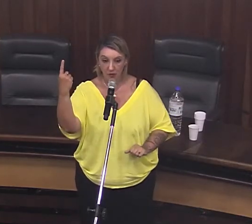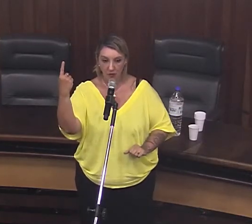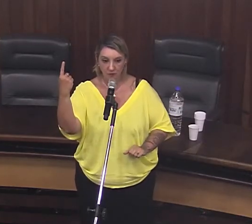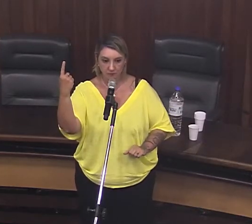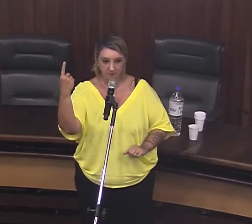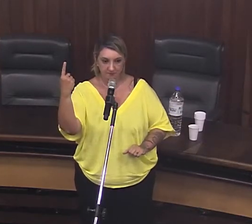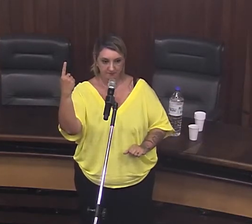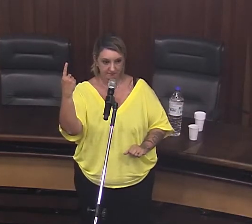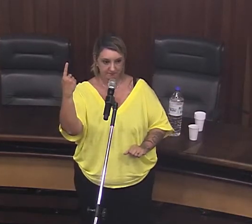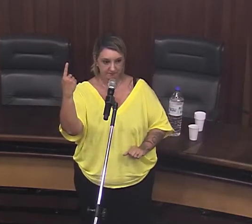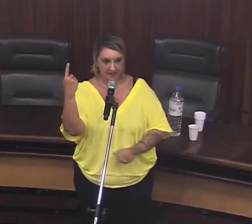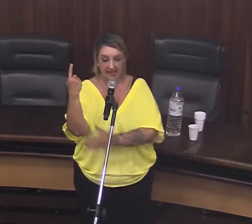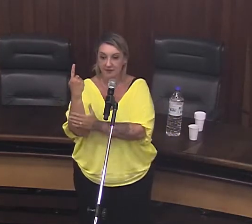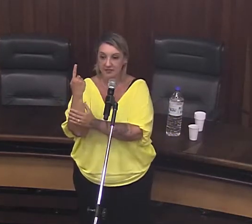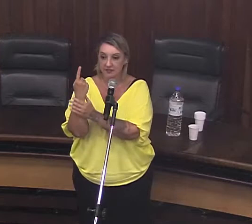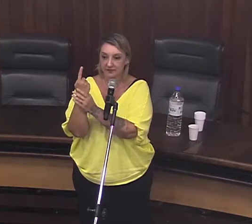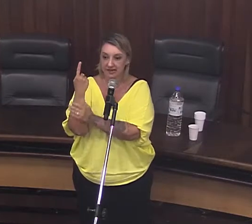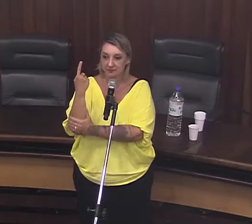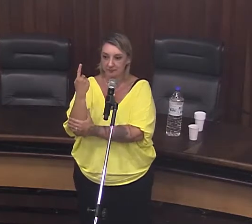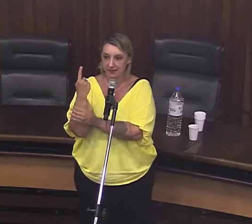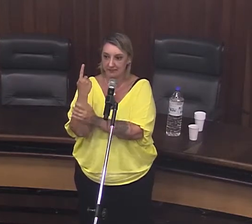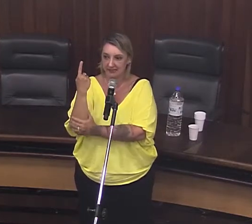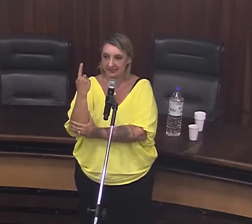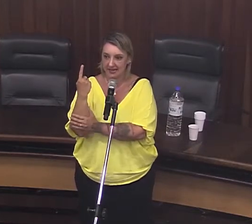1. Aí eu faço virado para mim, tá?